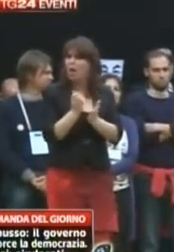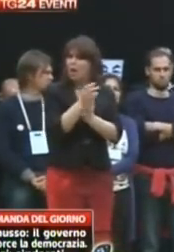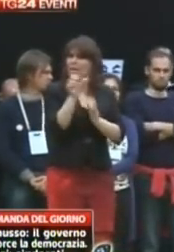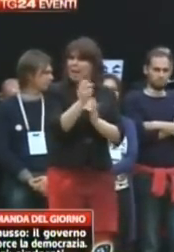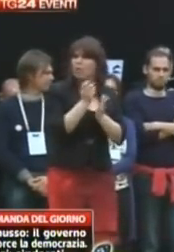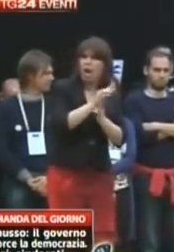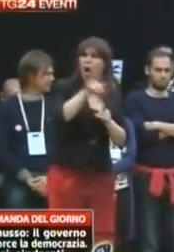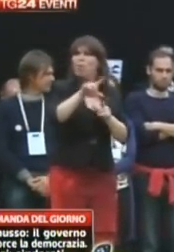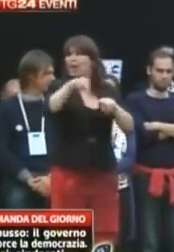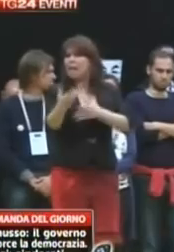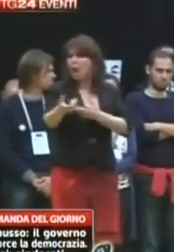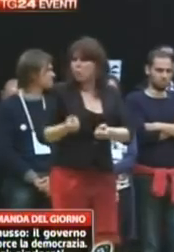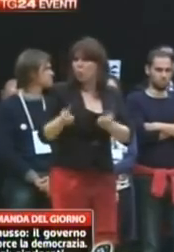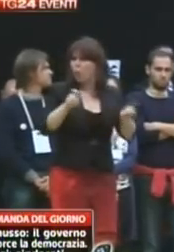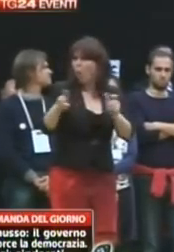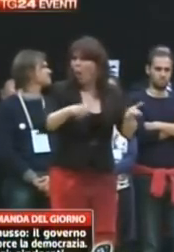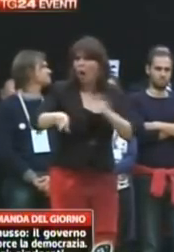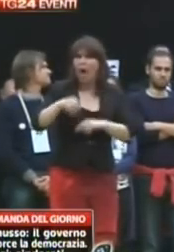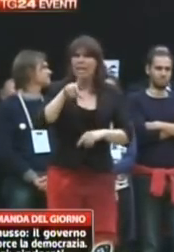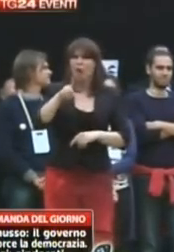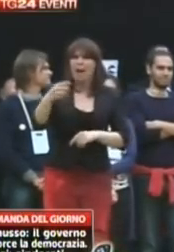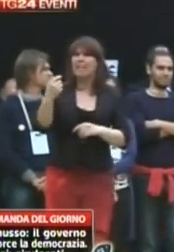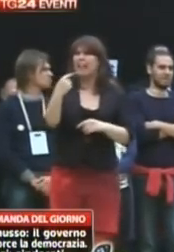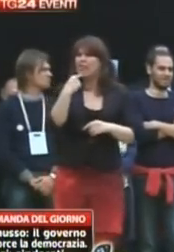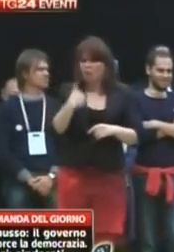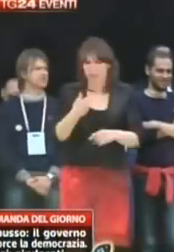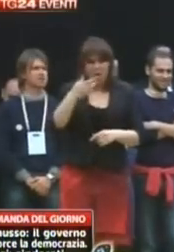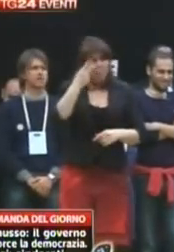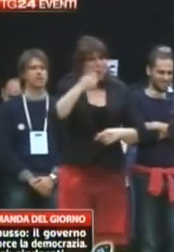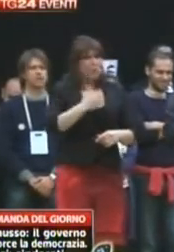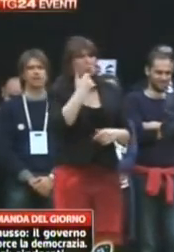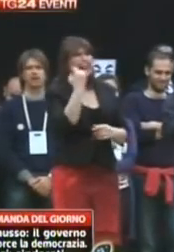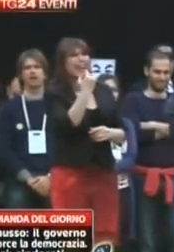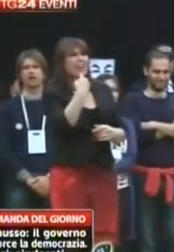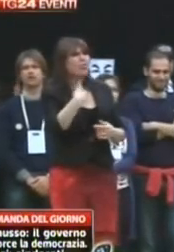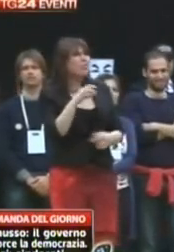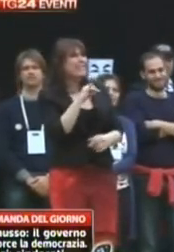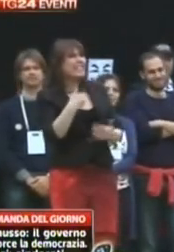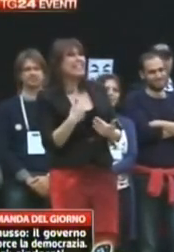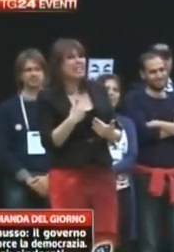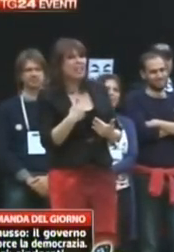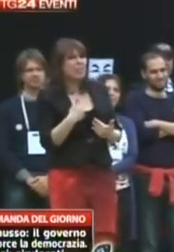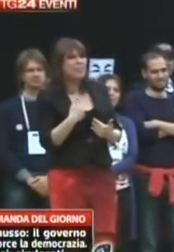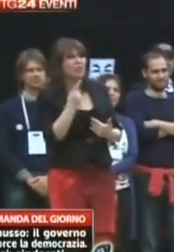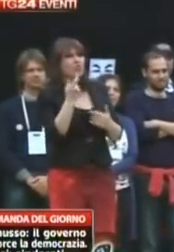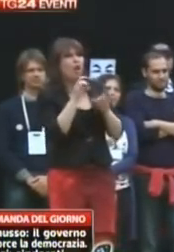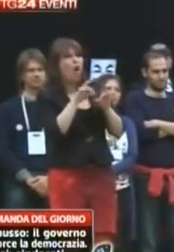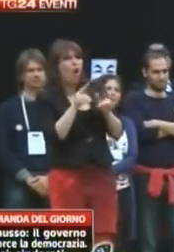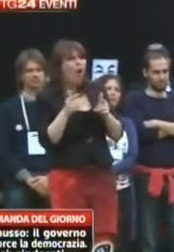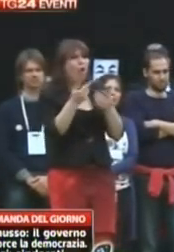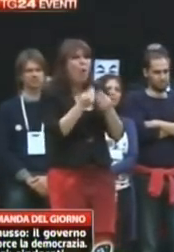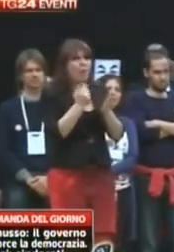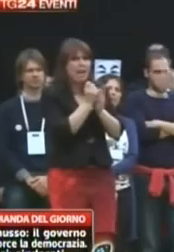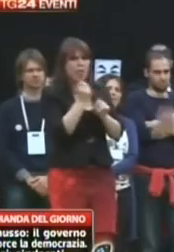riassumevano al lunedì, e alla domenica mi diceva: cazzo papà, chi sono io adesso alla domenica? Oppure un figlio in Australia, e come tanti